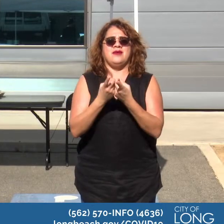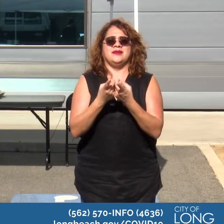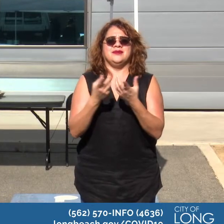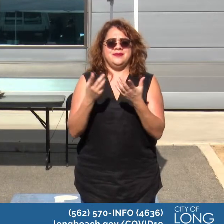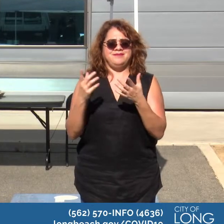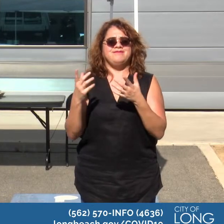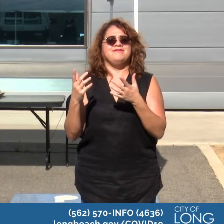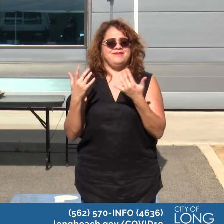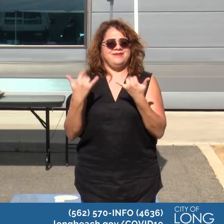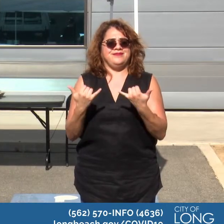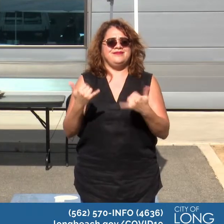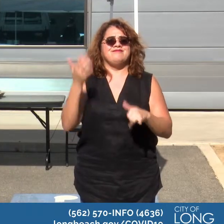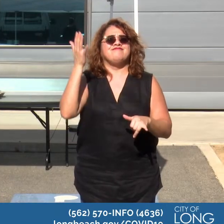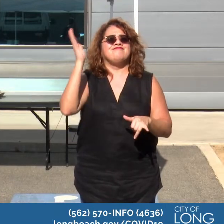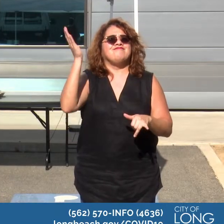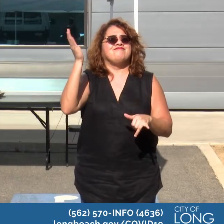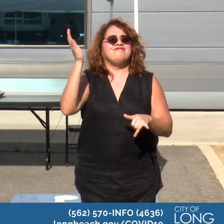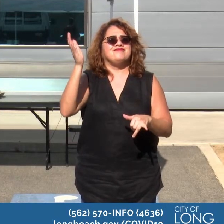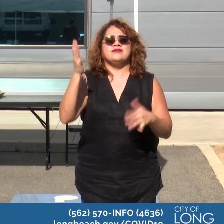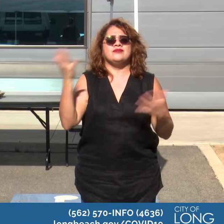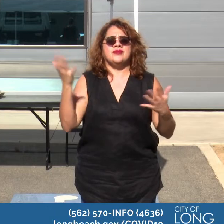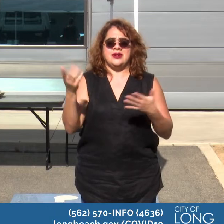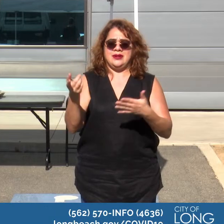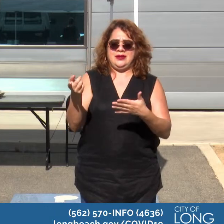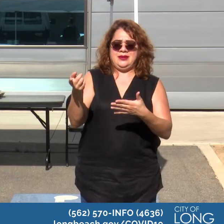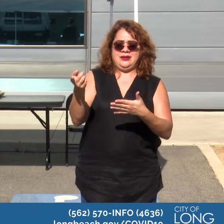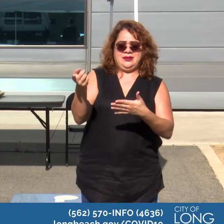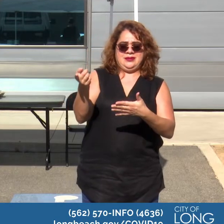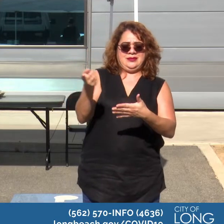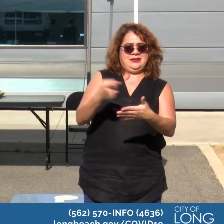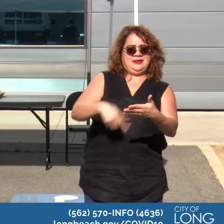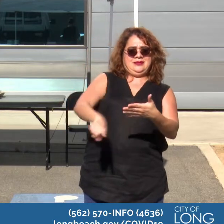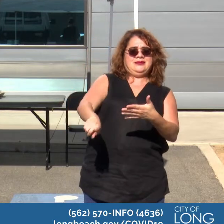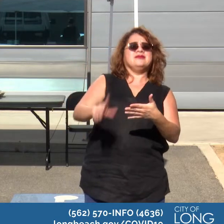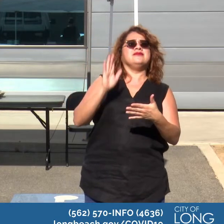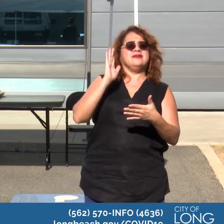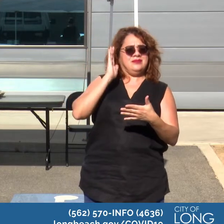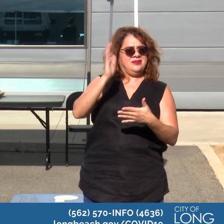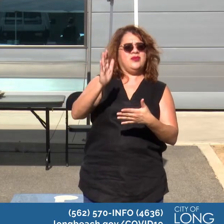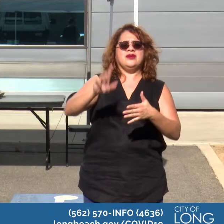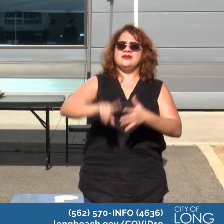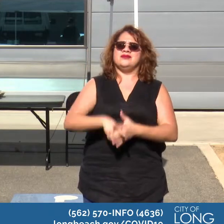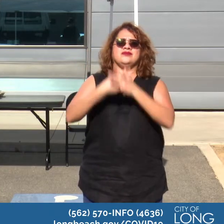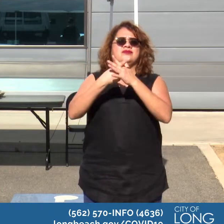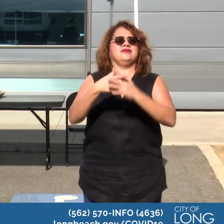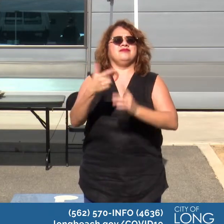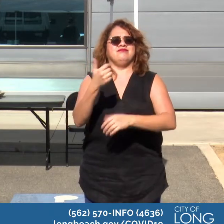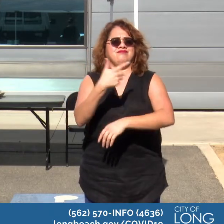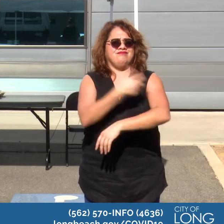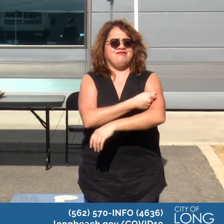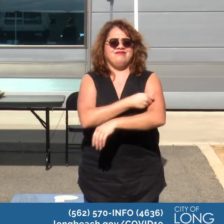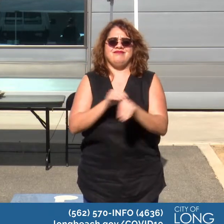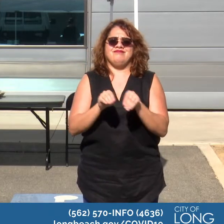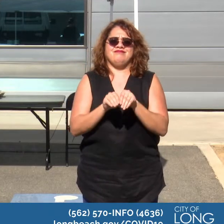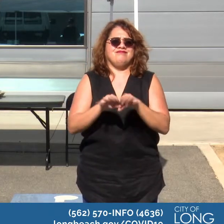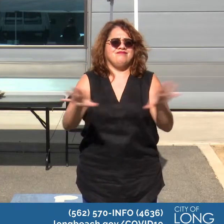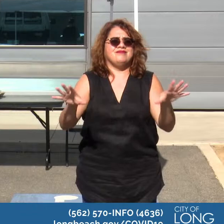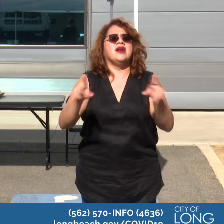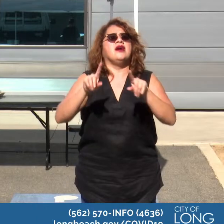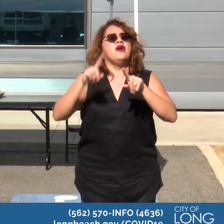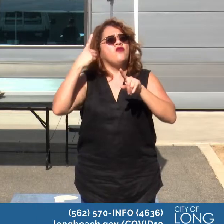semana que viene ampliaremos nuestros esfuerzos de vacunación a más grupos, el grupo de